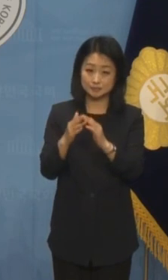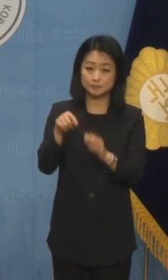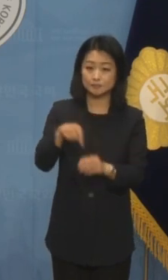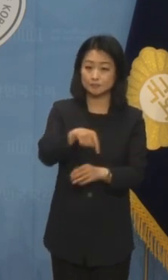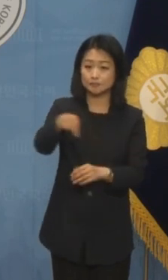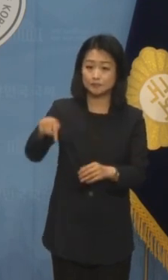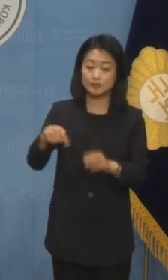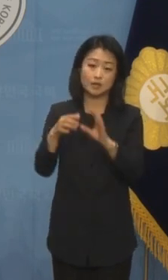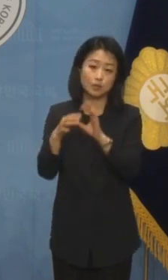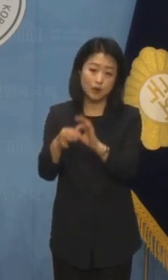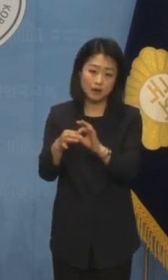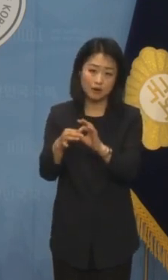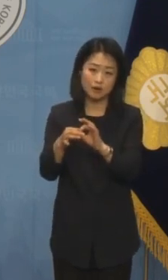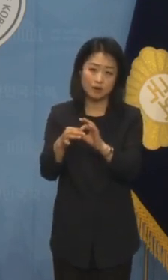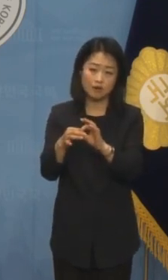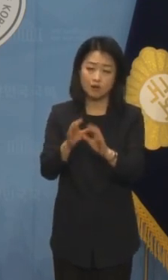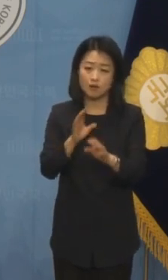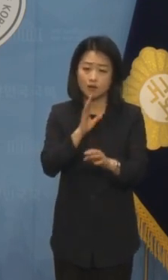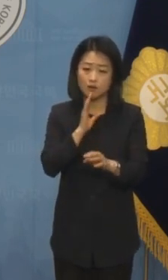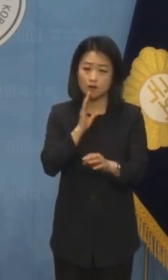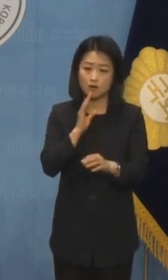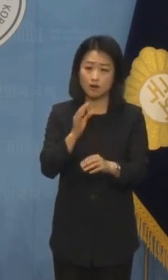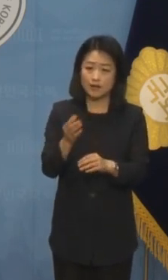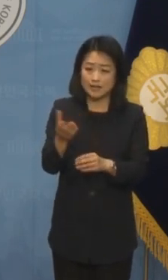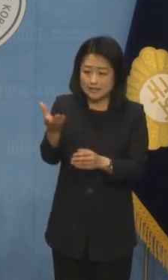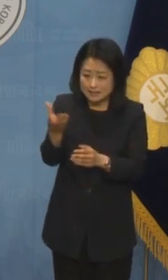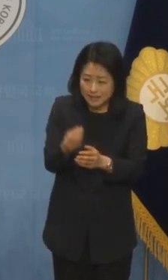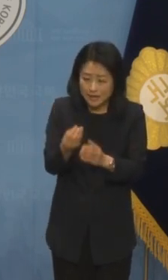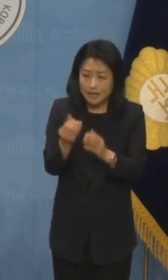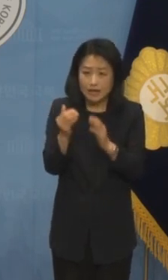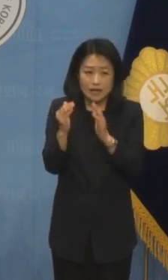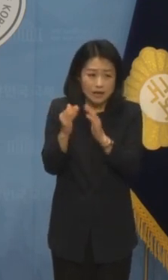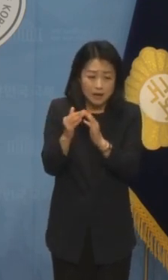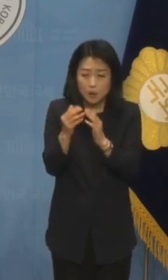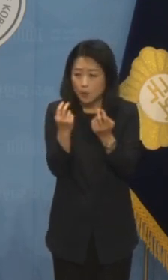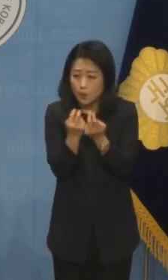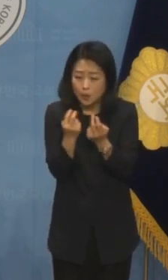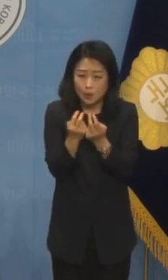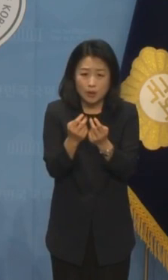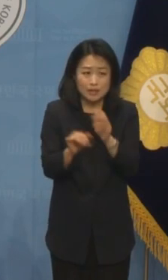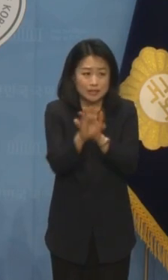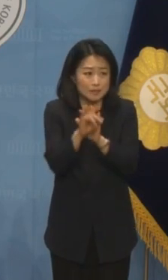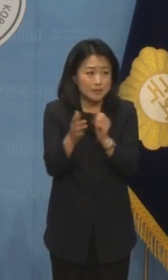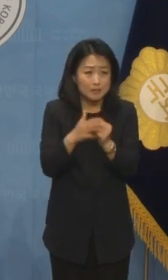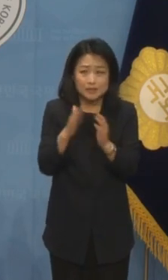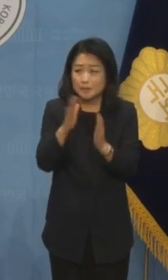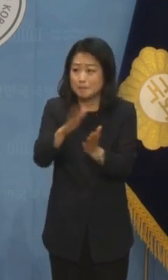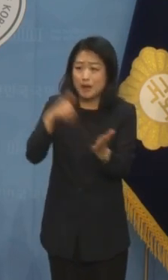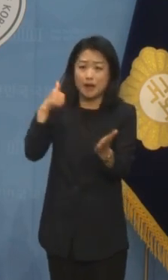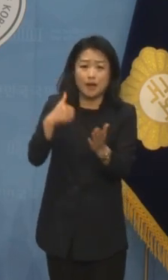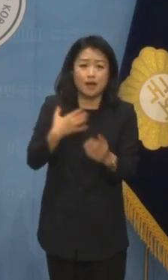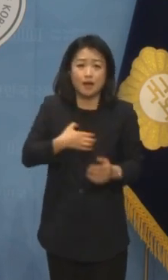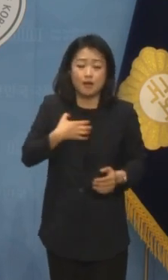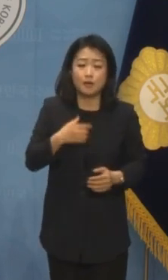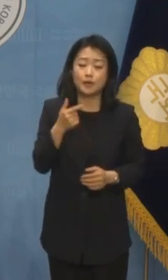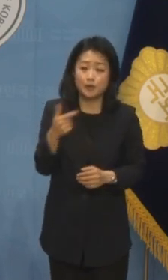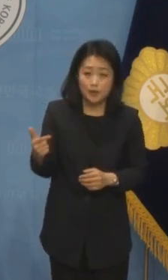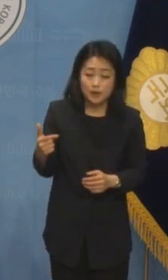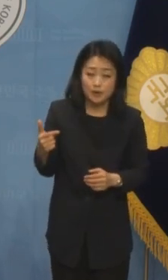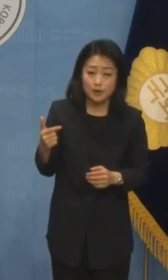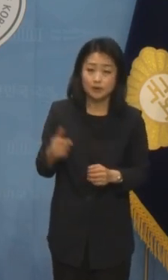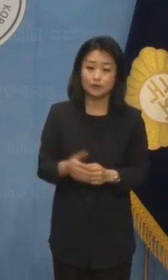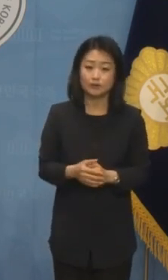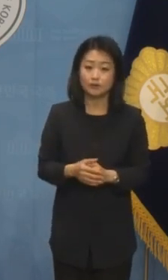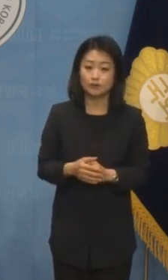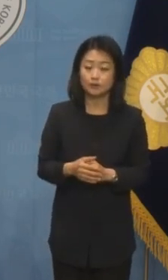어떻게 해야 될지 앞이 깜깜합니다. 신탁 사기 피해자들은 당장 내일이라도 강제 집행이 들어오지 않을지 두렵습니다. 시설 관리가